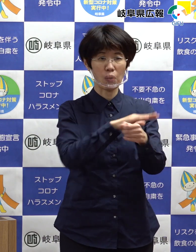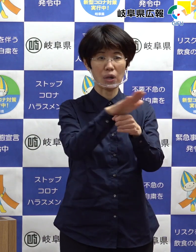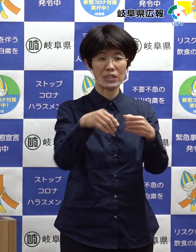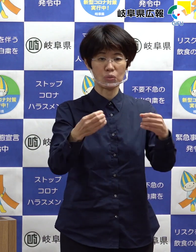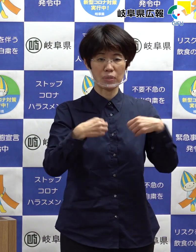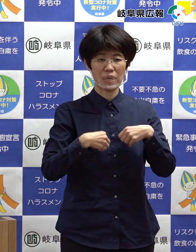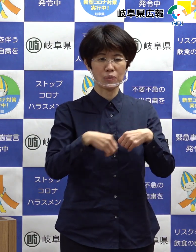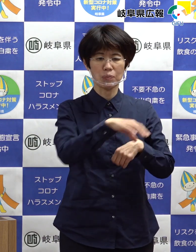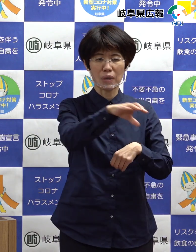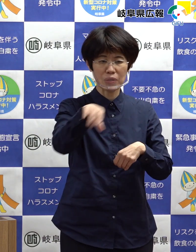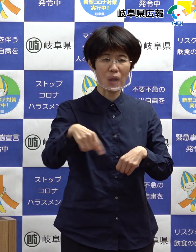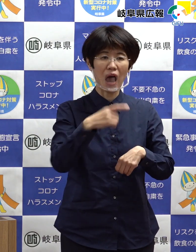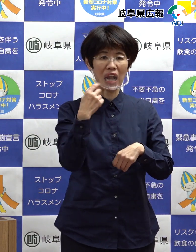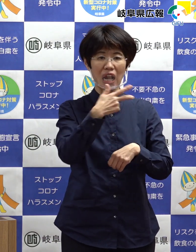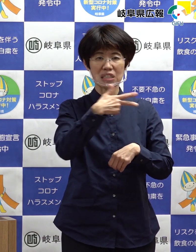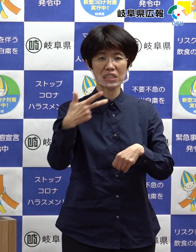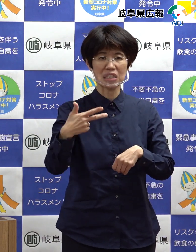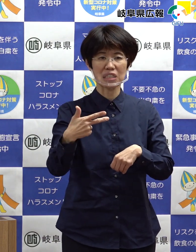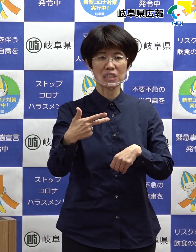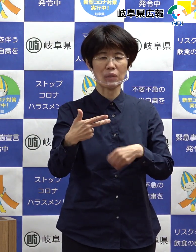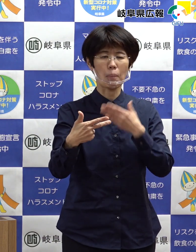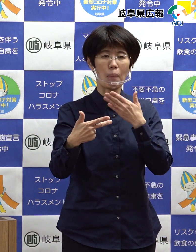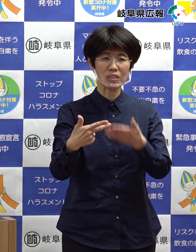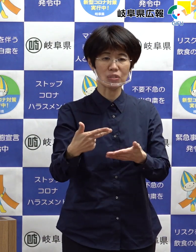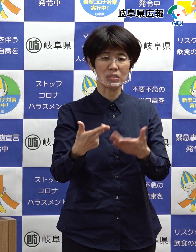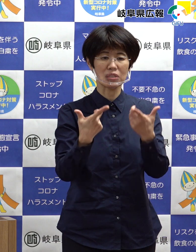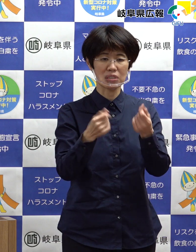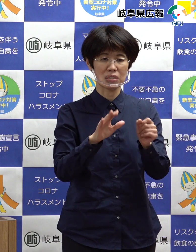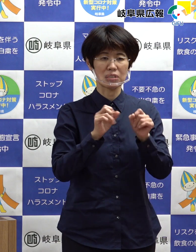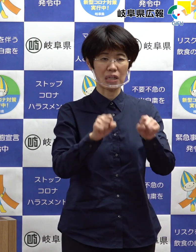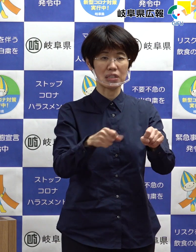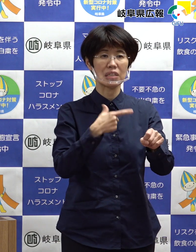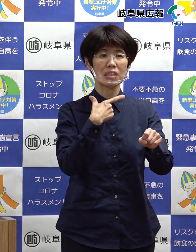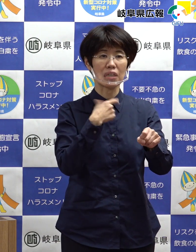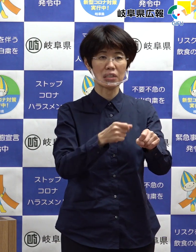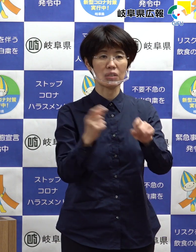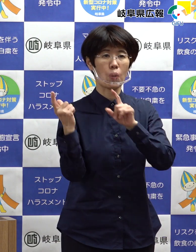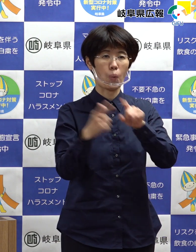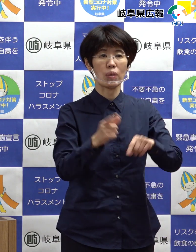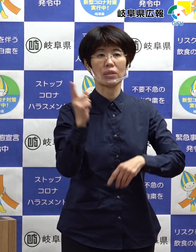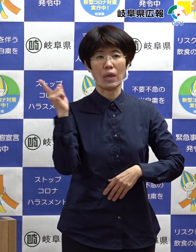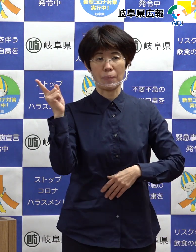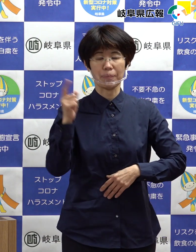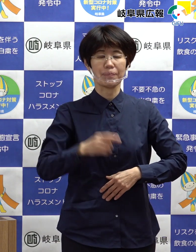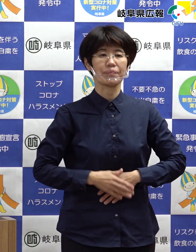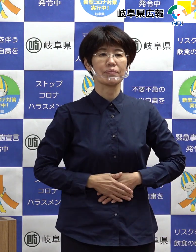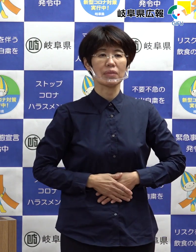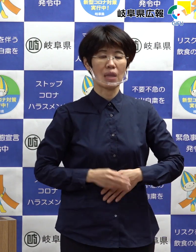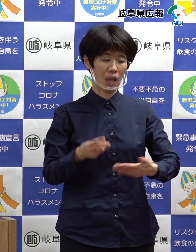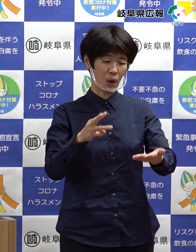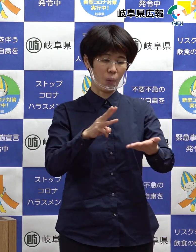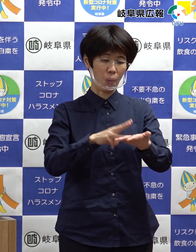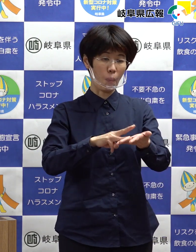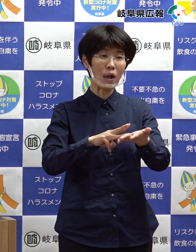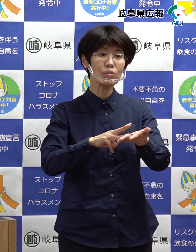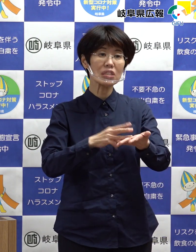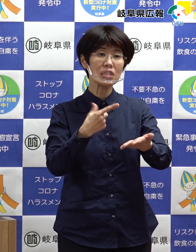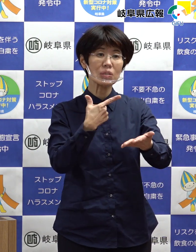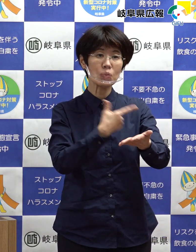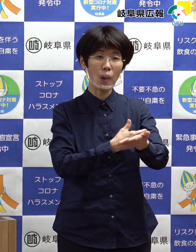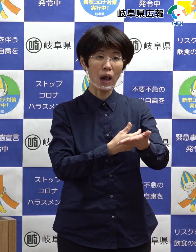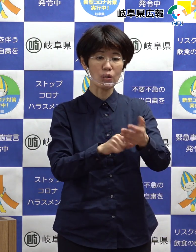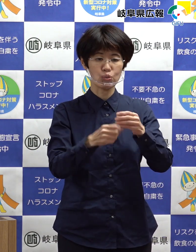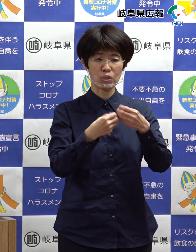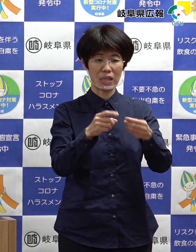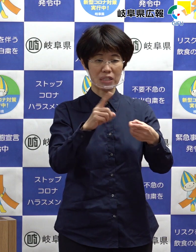受け入れているところが赤字になるのはあってはならない、しっかり対応していきたいということでありました。それからワクチンについて、今後具体的